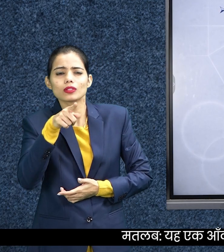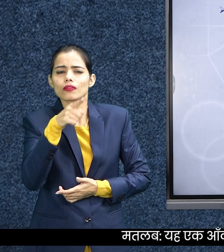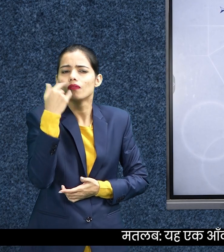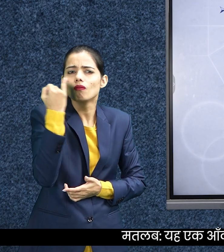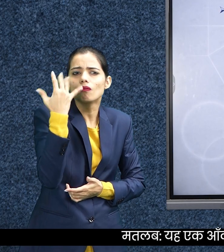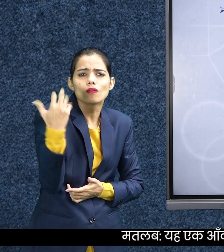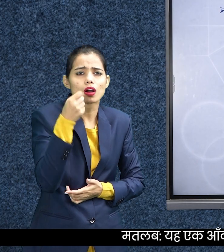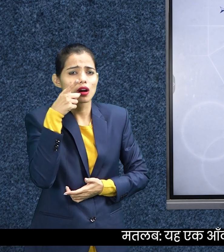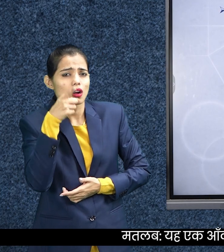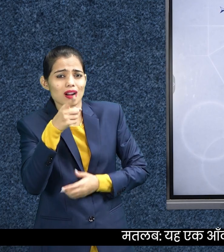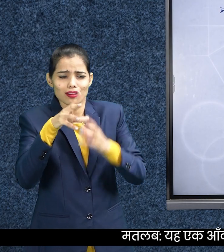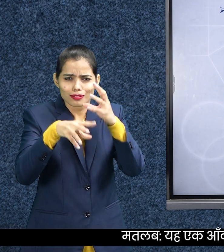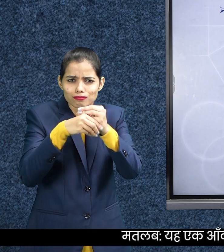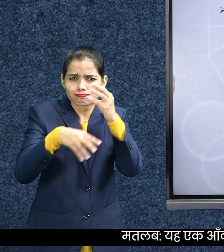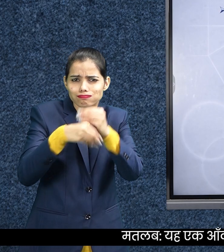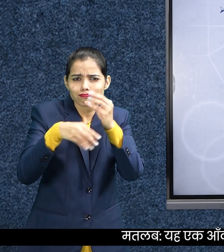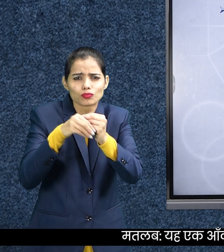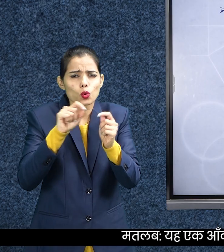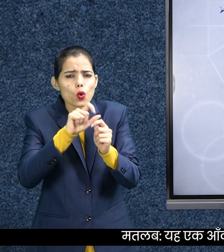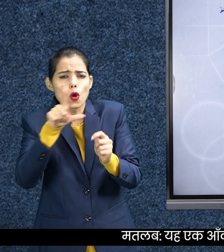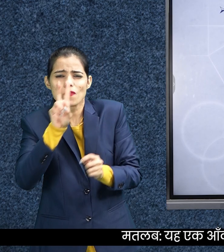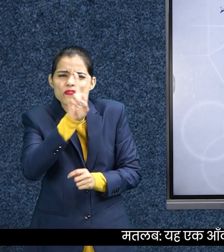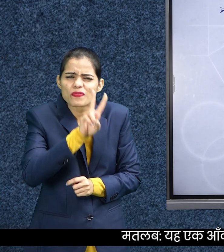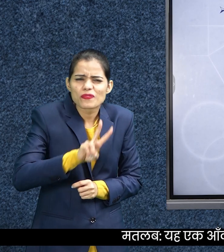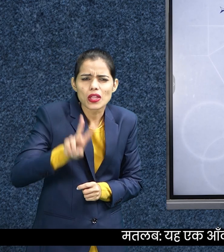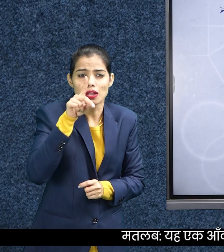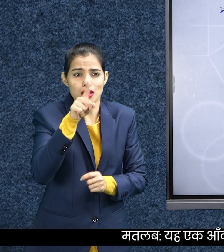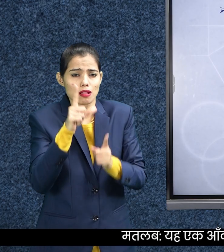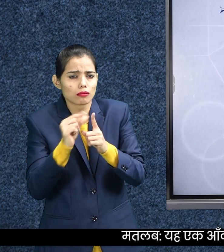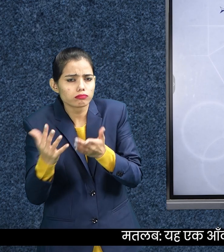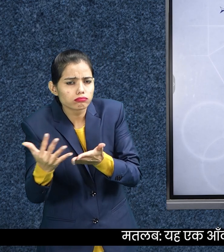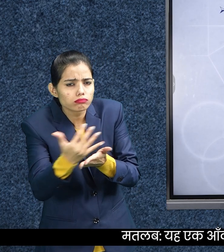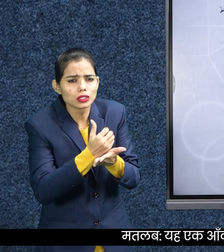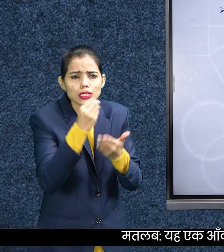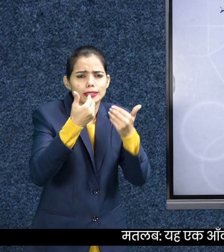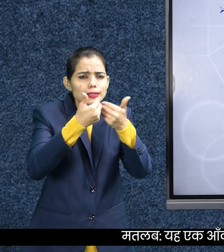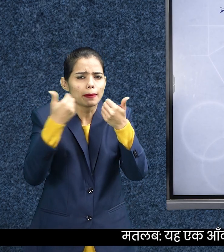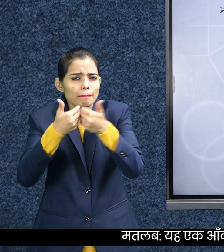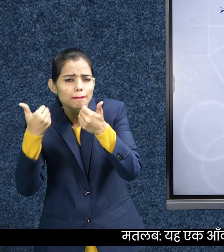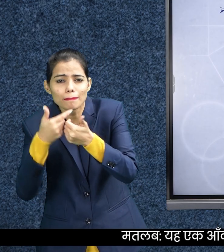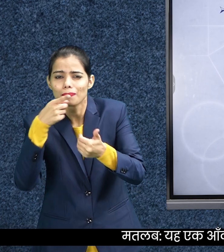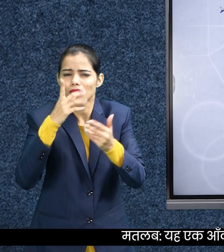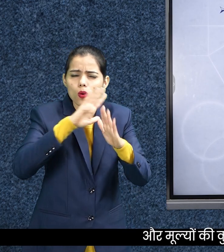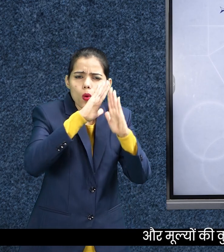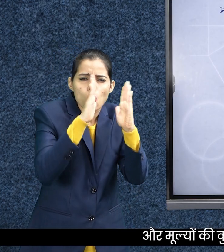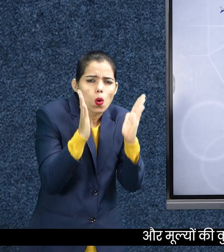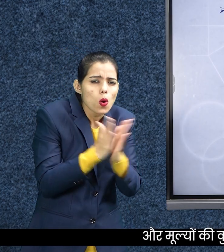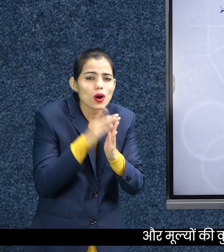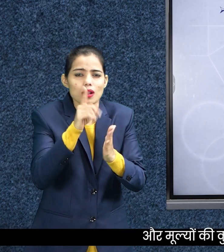मतलब, यहाँ एक आंकड़ा समुच्चय संगठन में सभी मूल्यों को जोड़कर और मूल्यों की